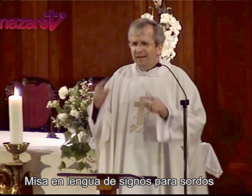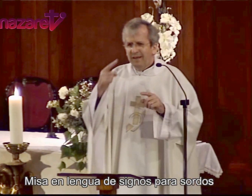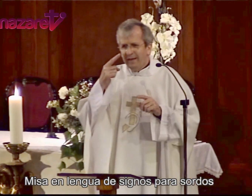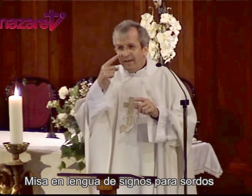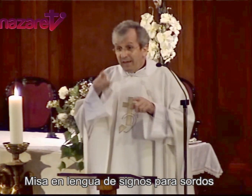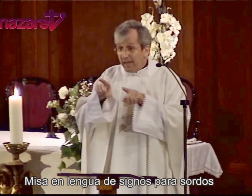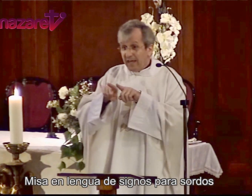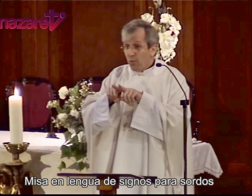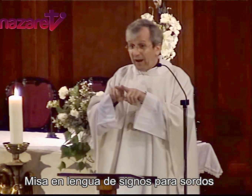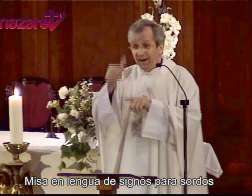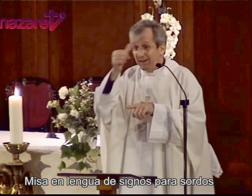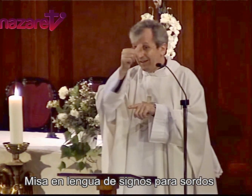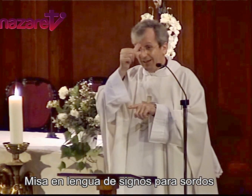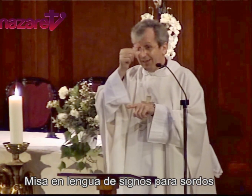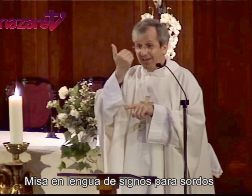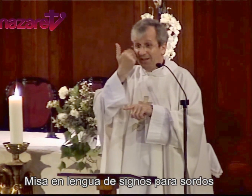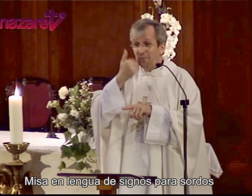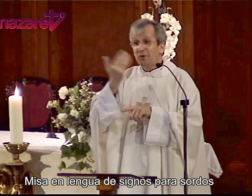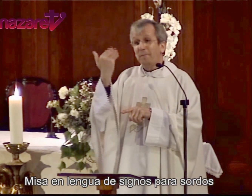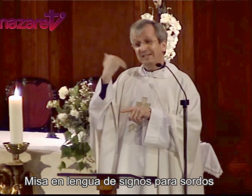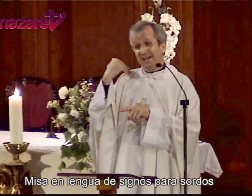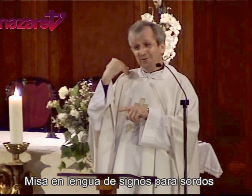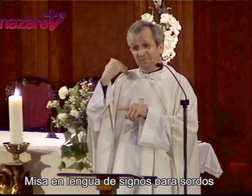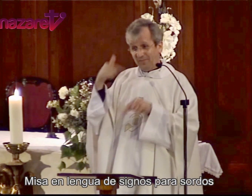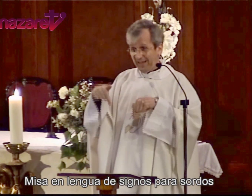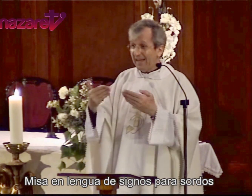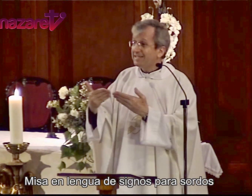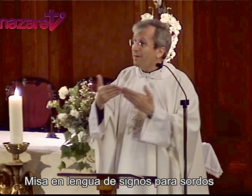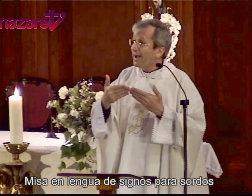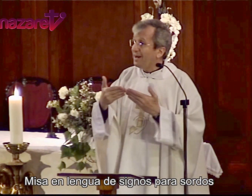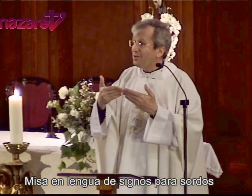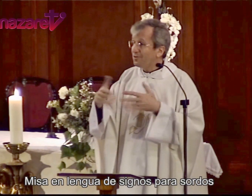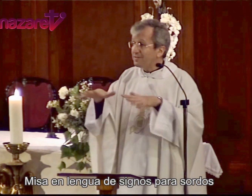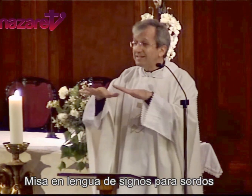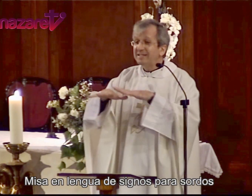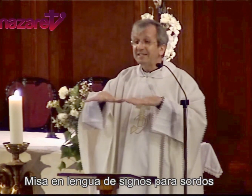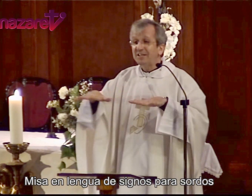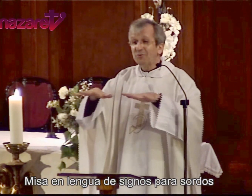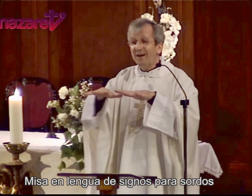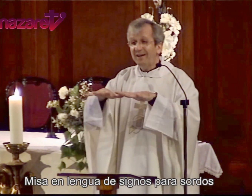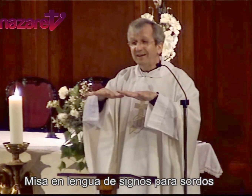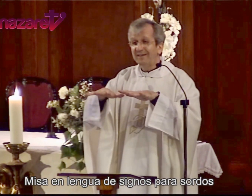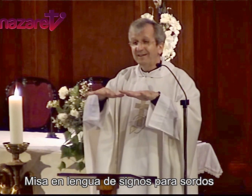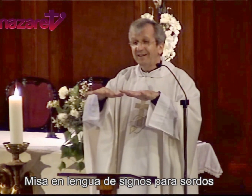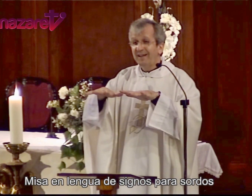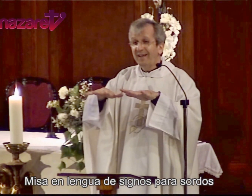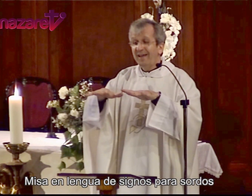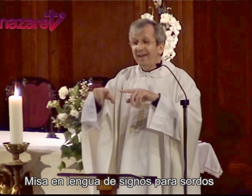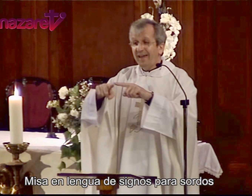Igual Que el domingo pasado Este Evangelio se sitúa En